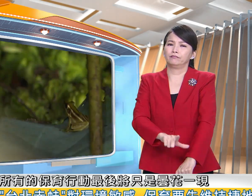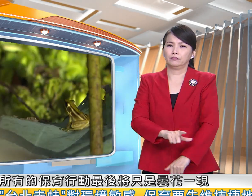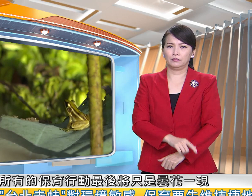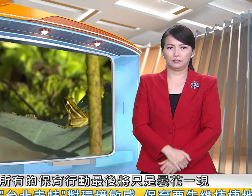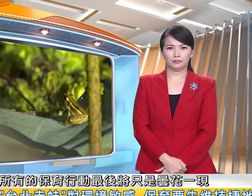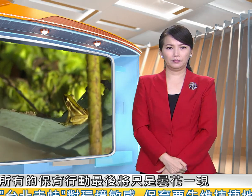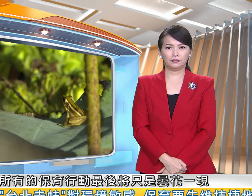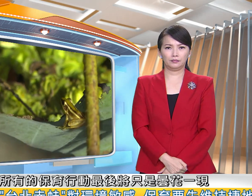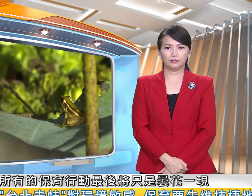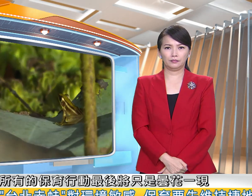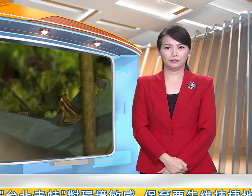现。